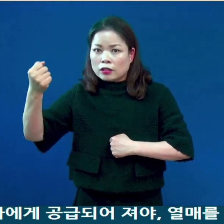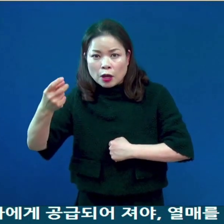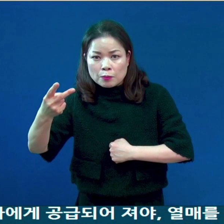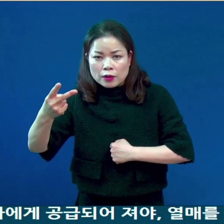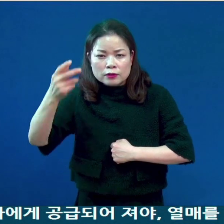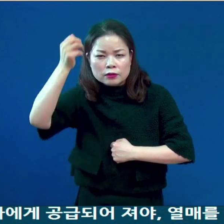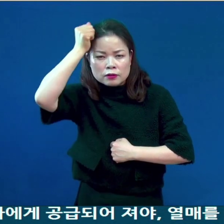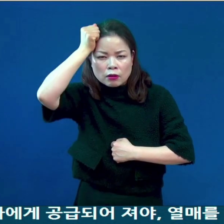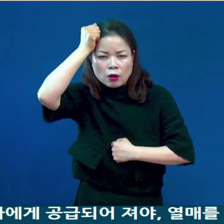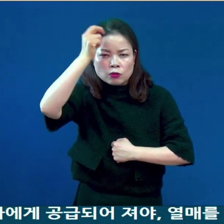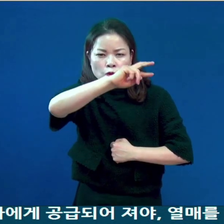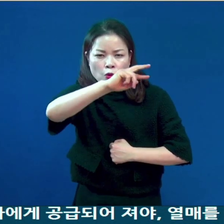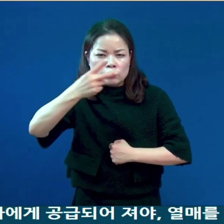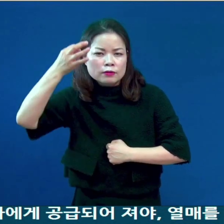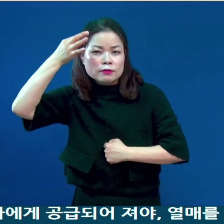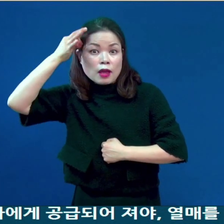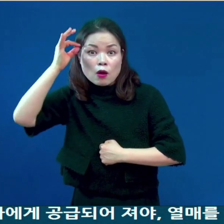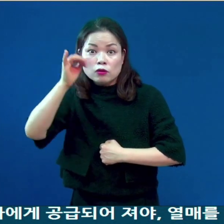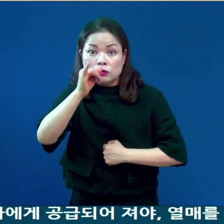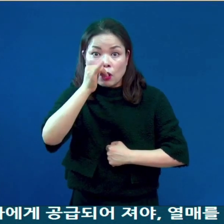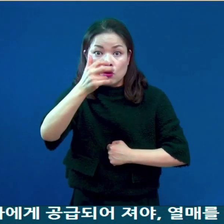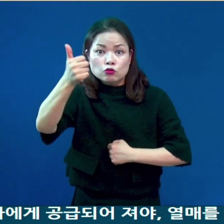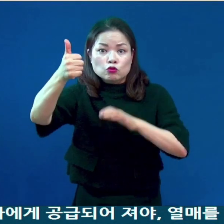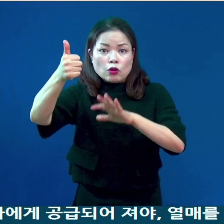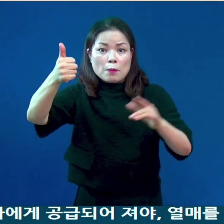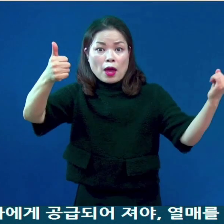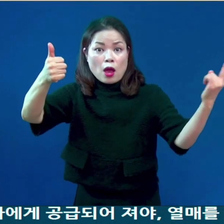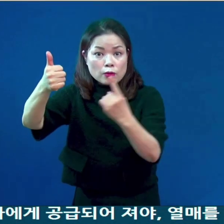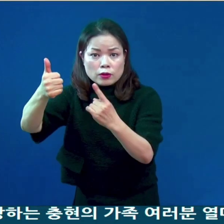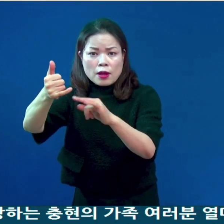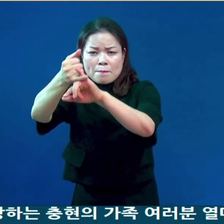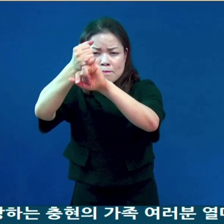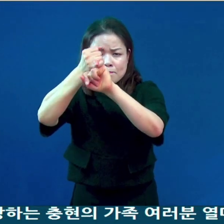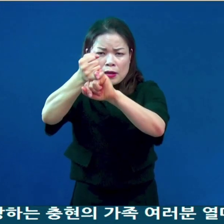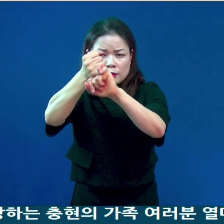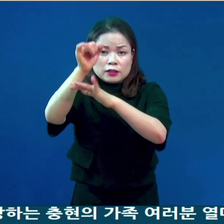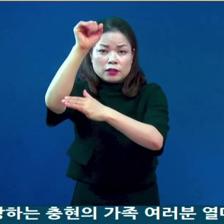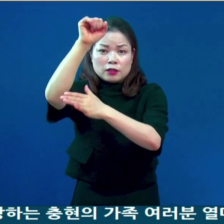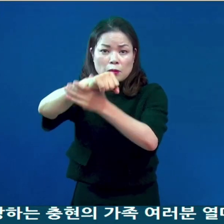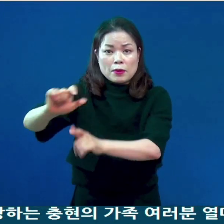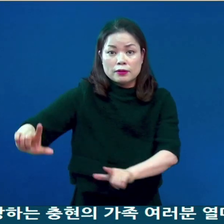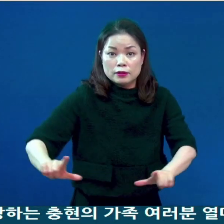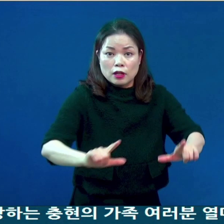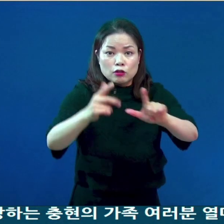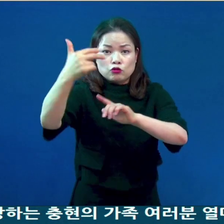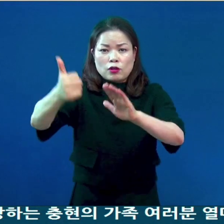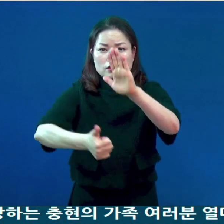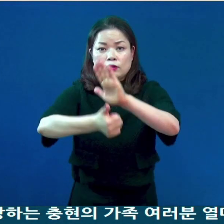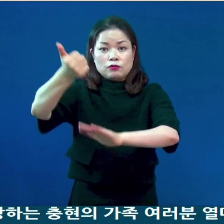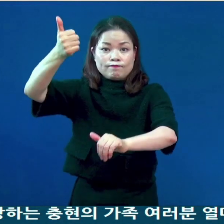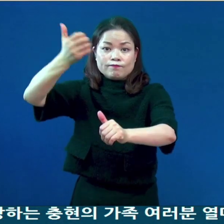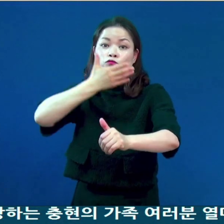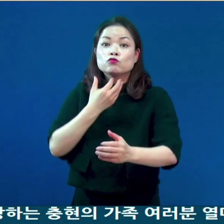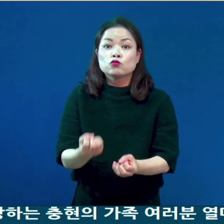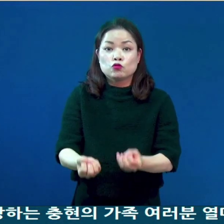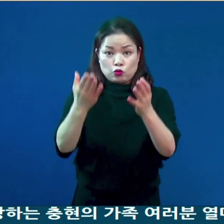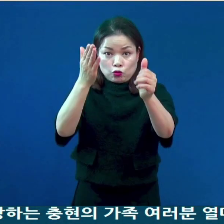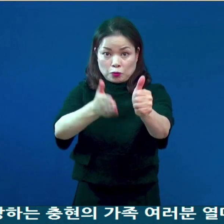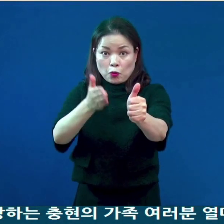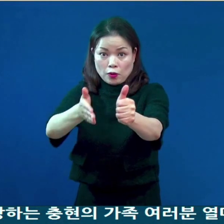한번 기억하고 돌이키고 깨어 있어서 주 앞에 나아가서 반드시 열매 맺는 삶을 사시기를 주 안에서 소망하며